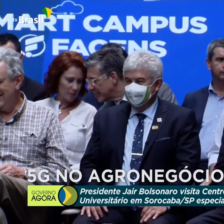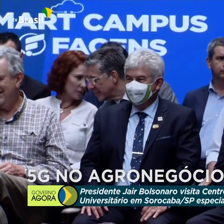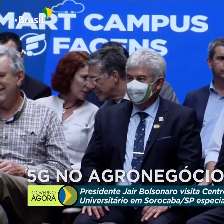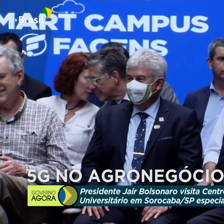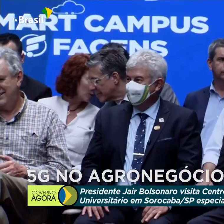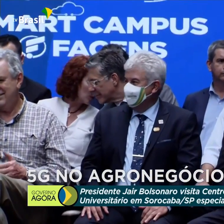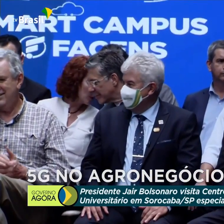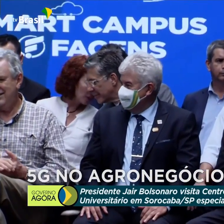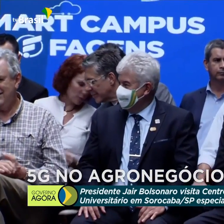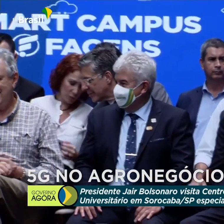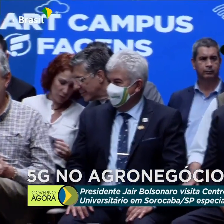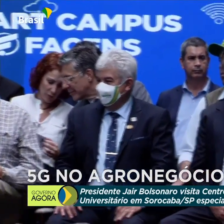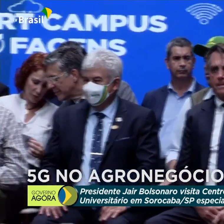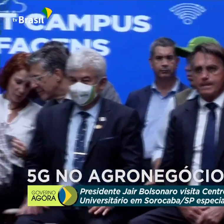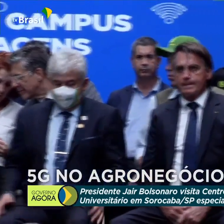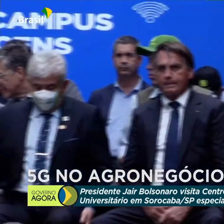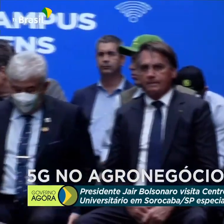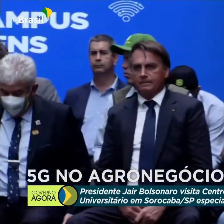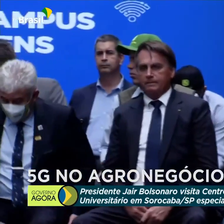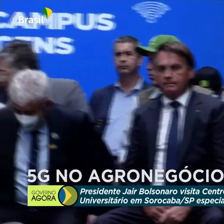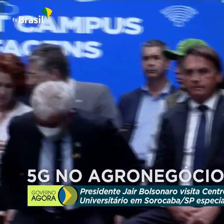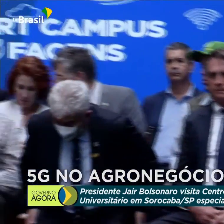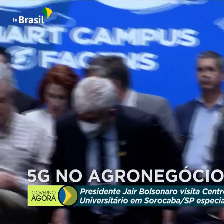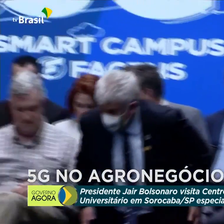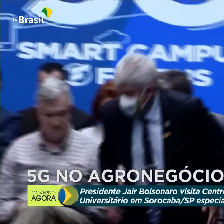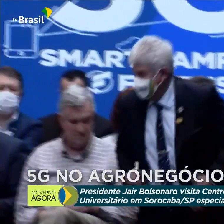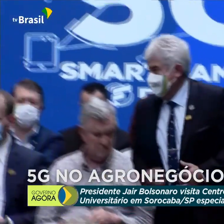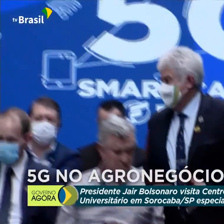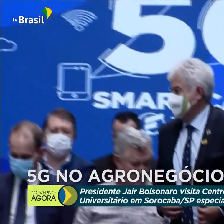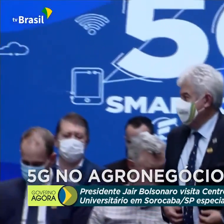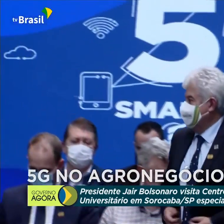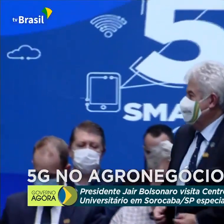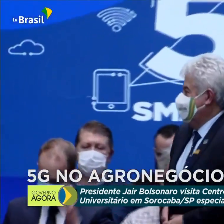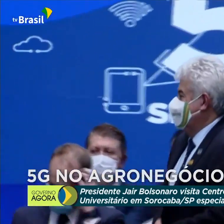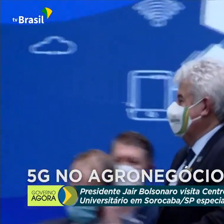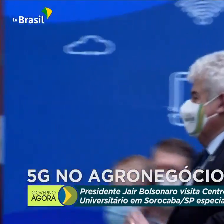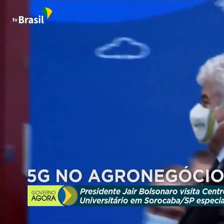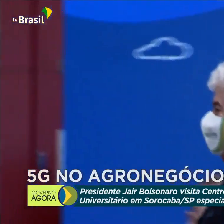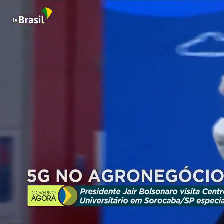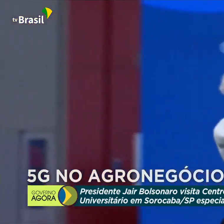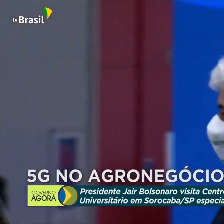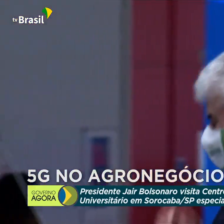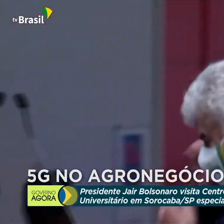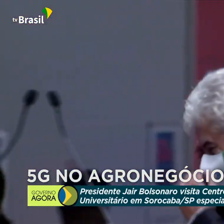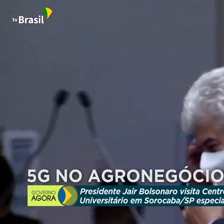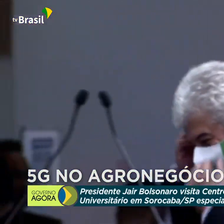Ouviremos agora o ministro da Ciência, Tecnologia e Inovações, Marcos Pontes.